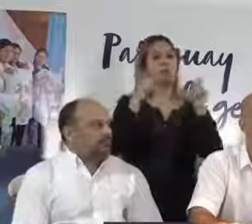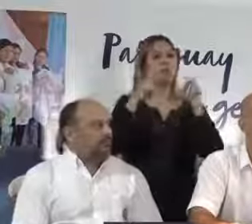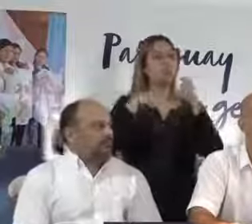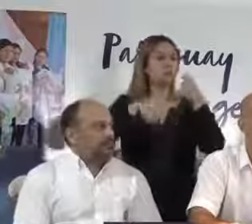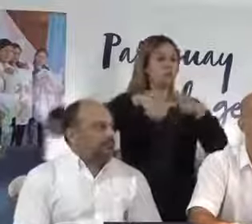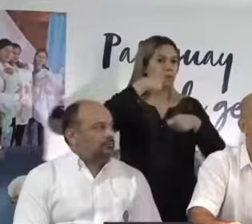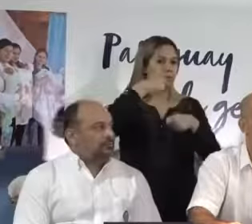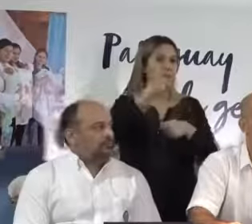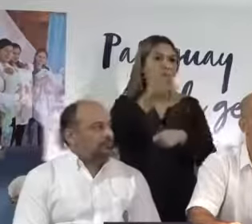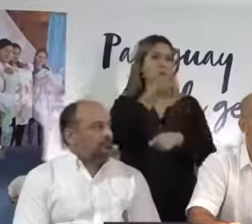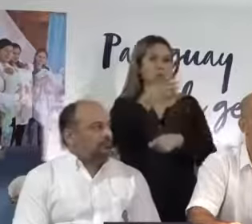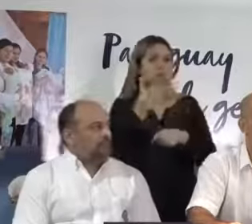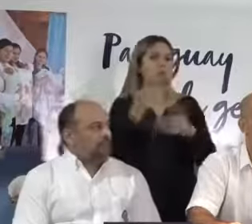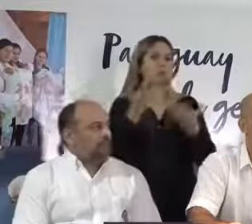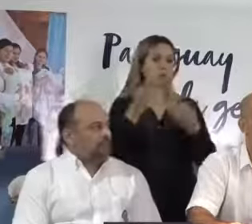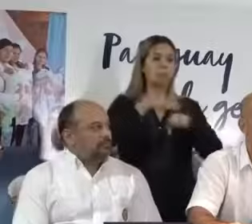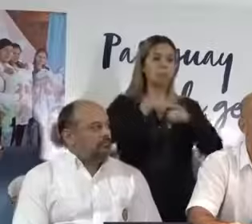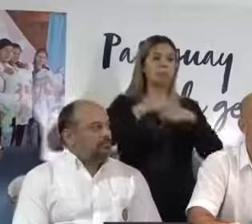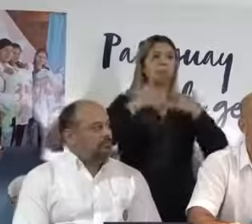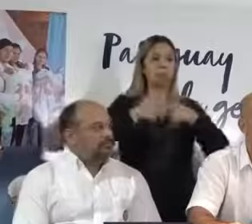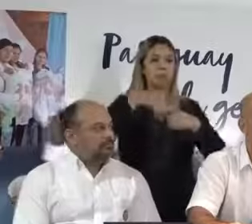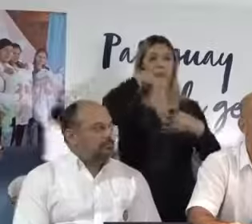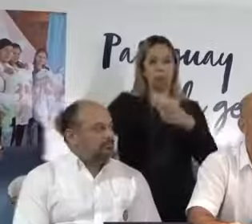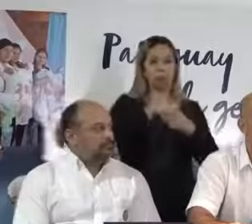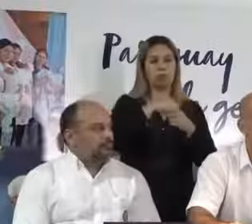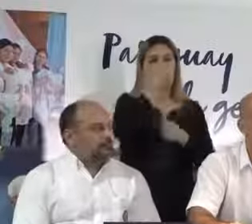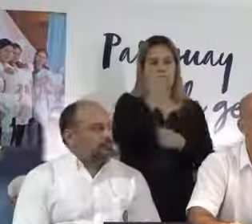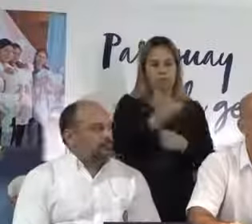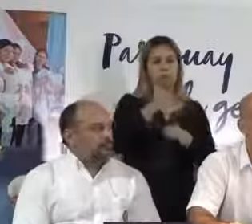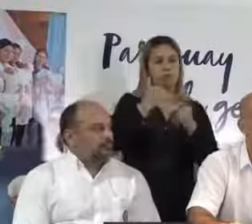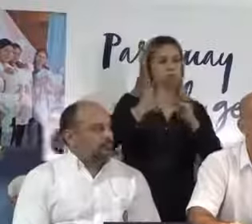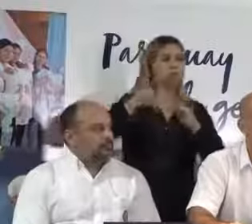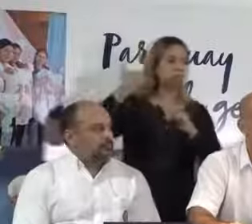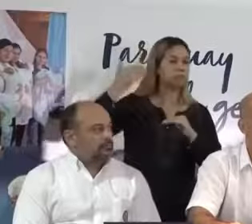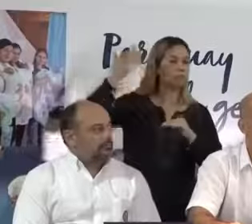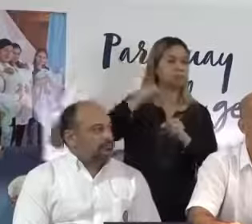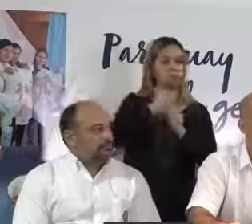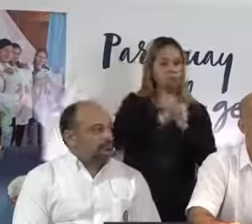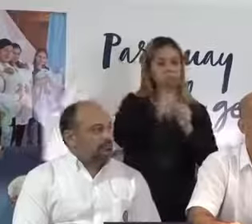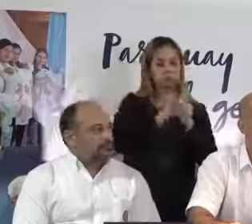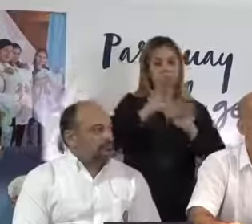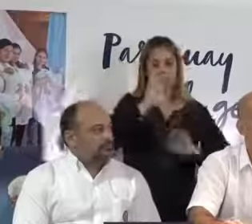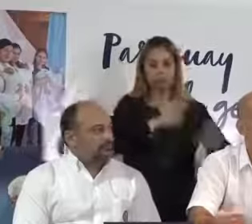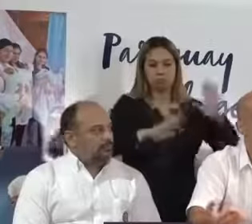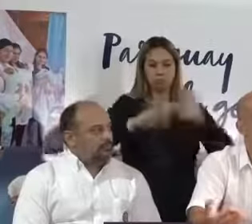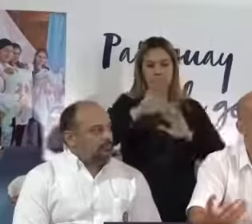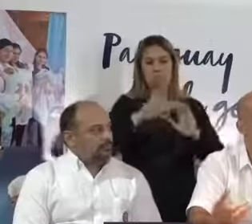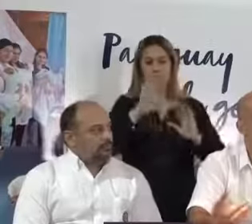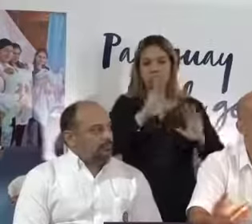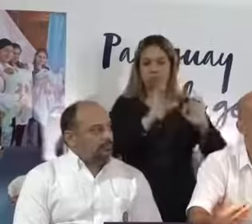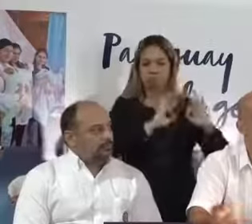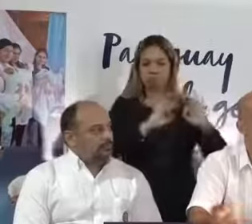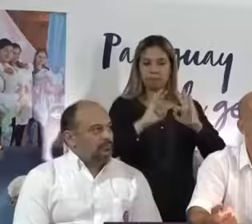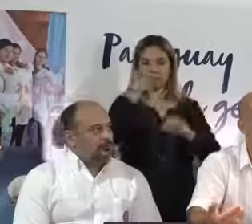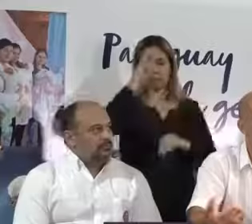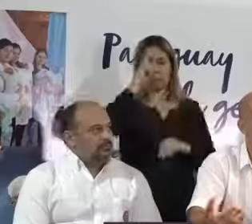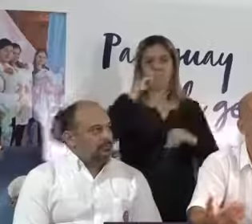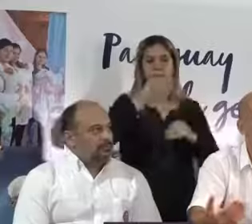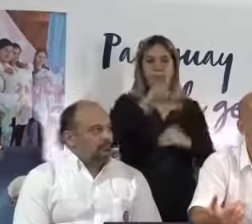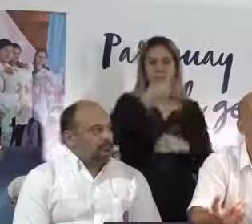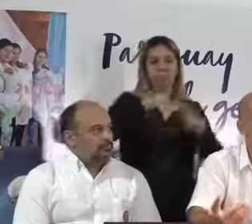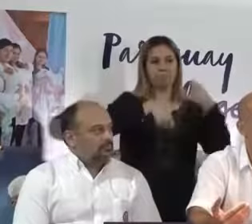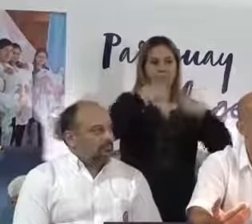también. El ministerio hace tiempo que está trabajando en lo que tiene que ver con insumos y medicamentos. Sí tiene el